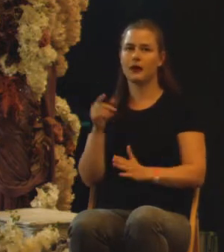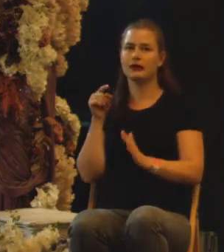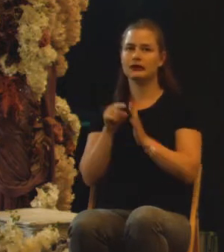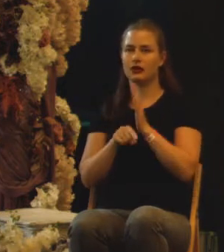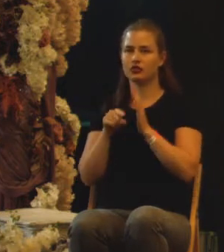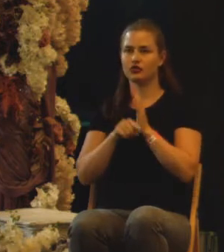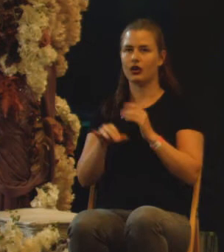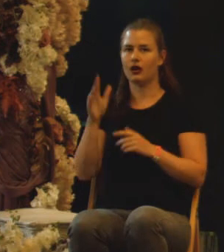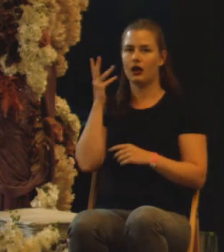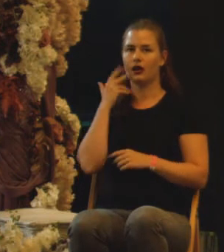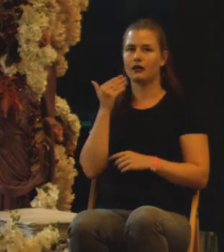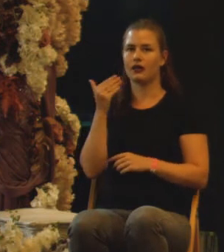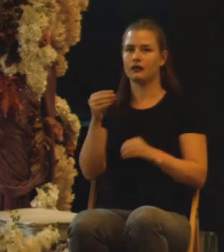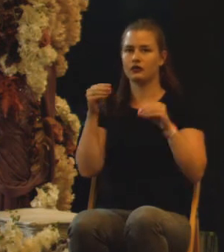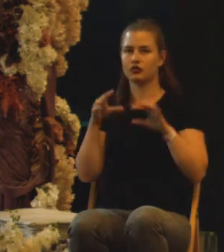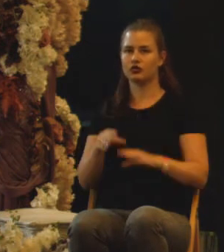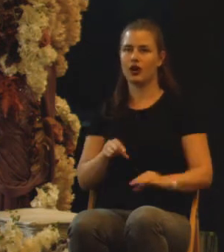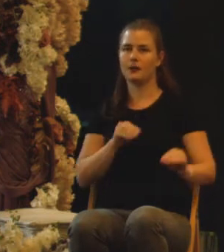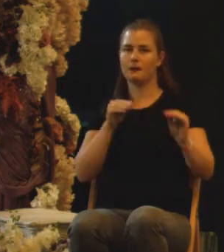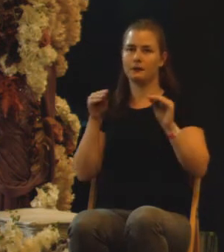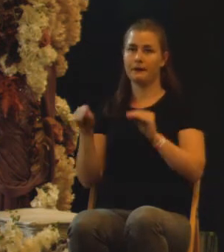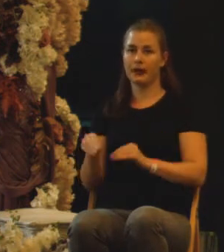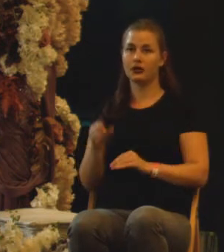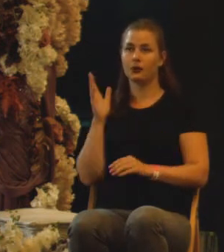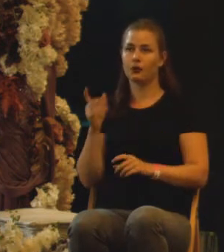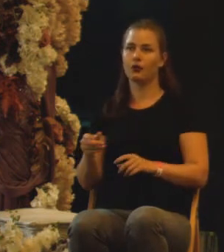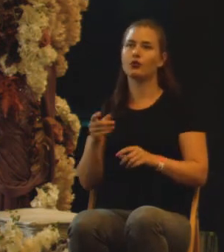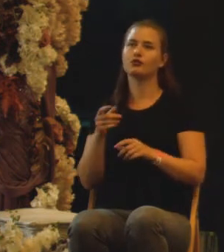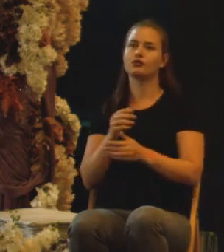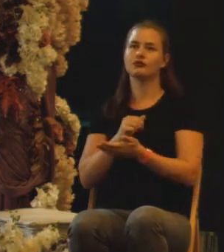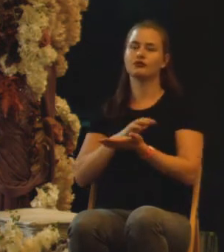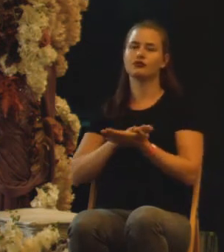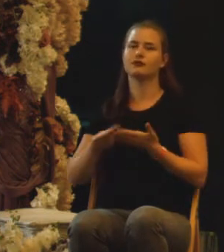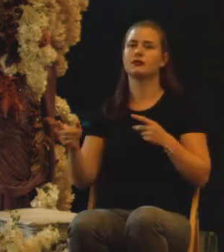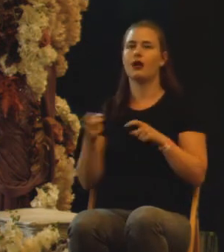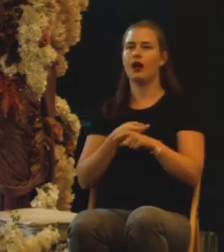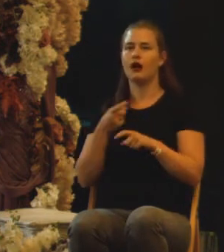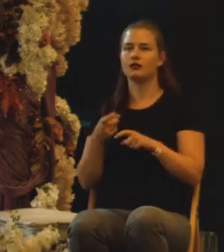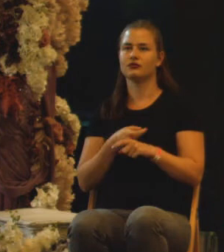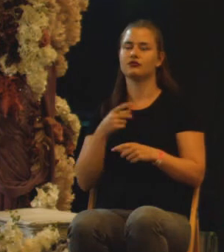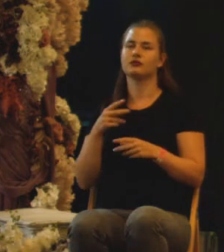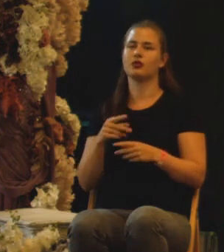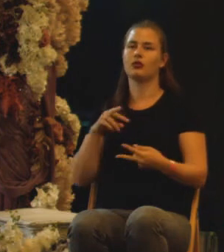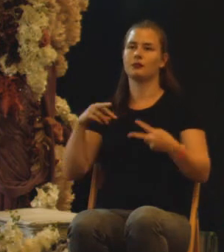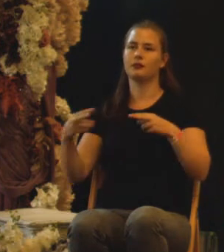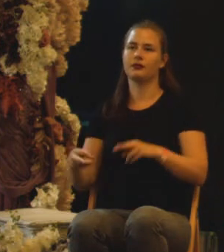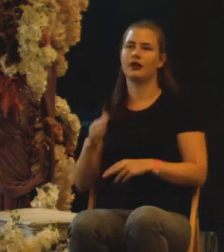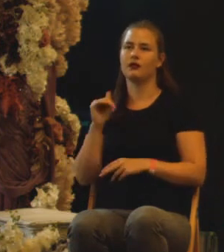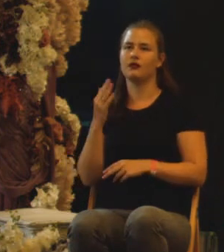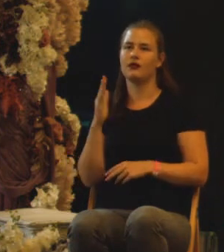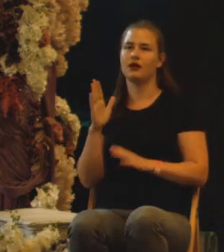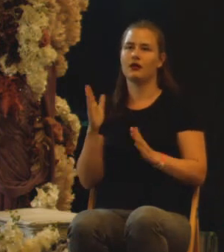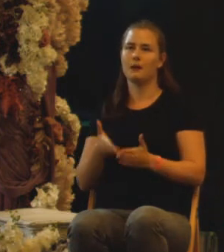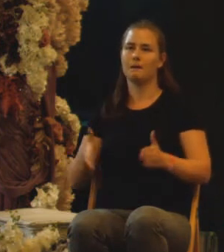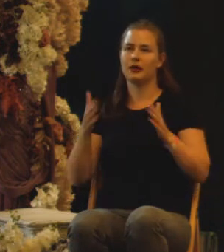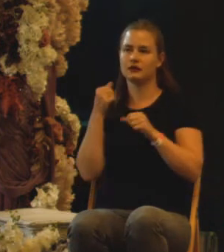значение. И когда вы решаете переложить, будете чистить картошку, перекладывать фарш в миску, делать